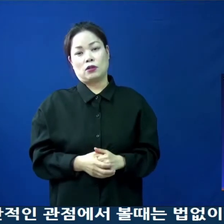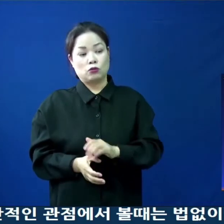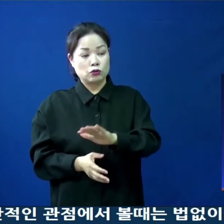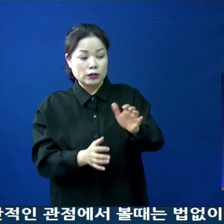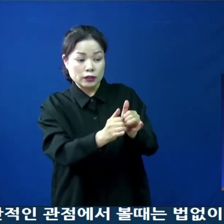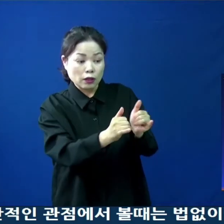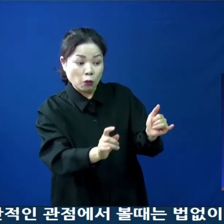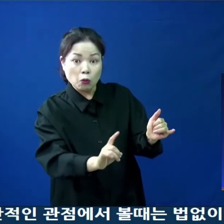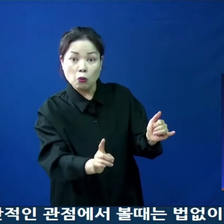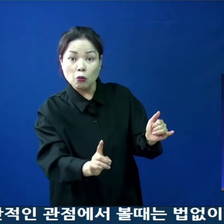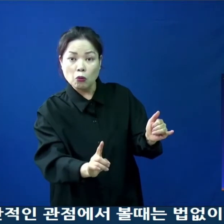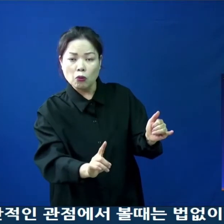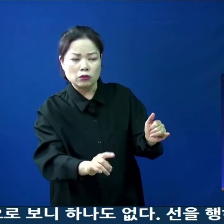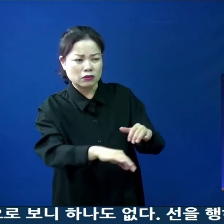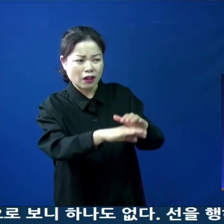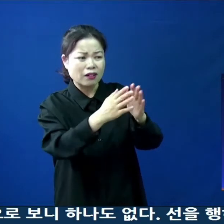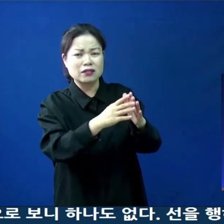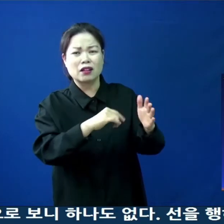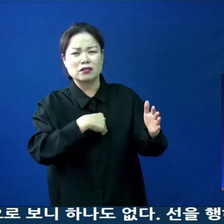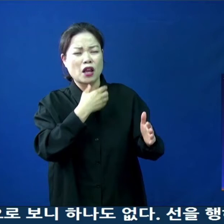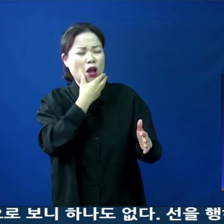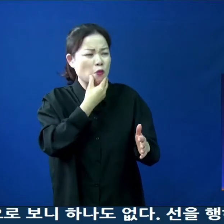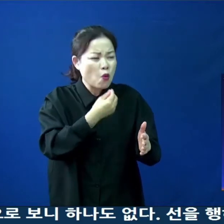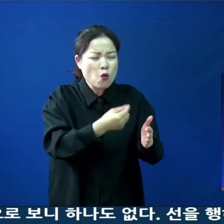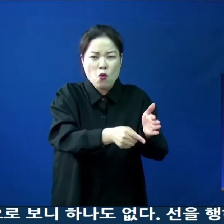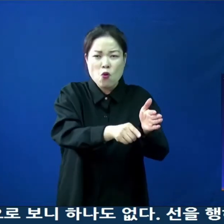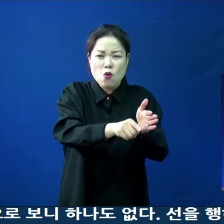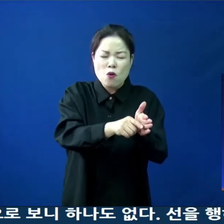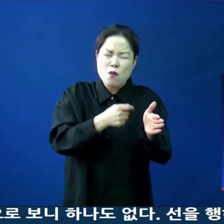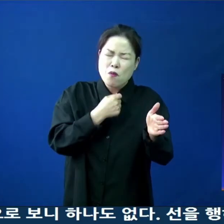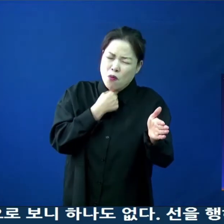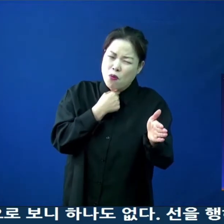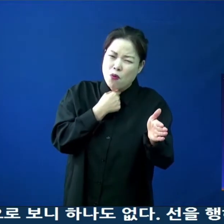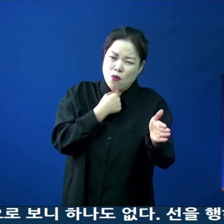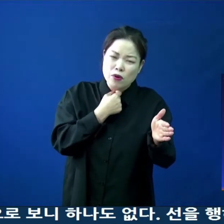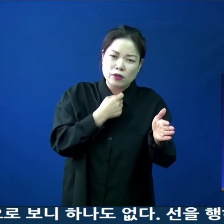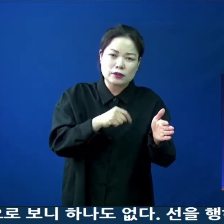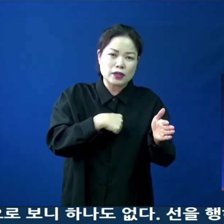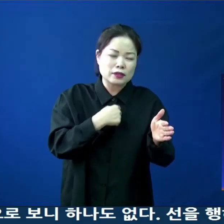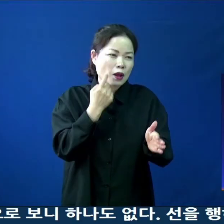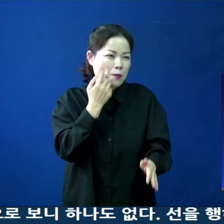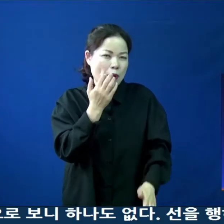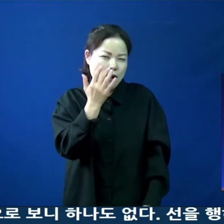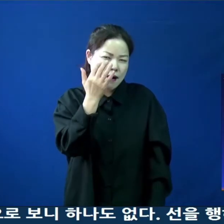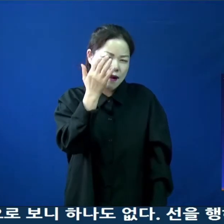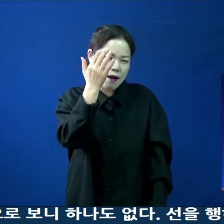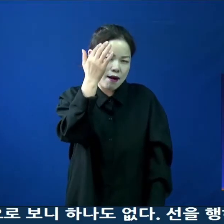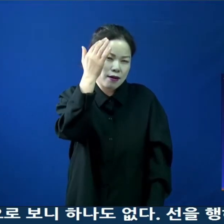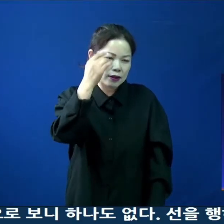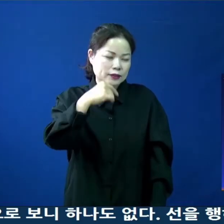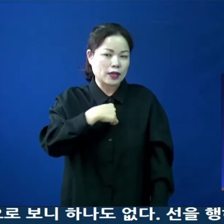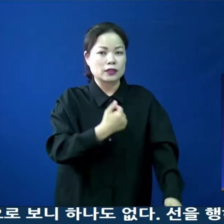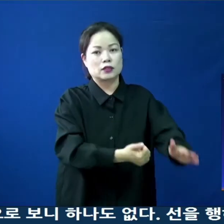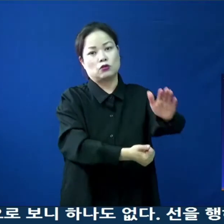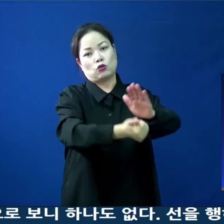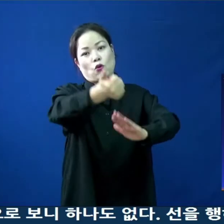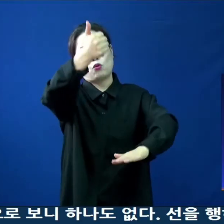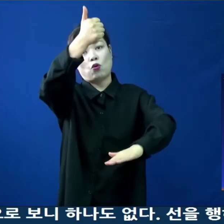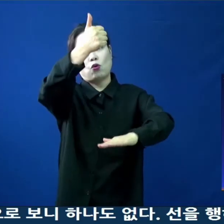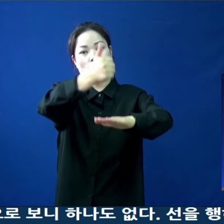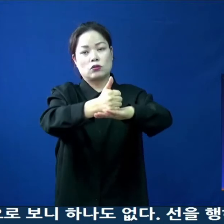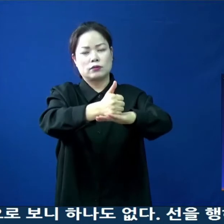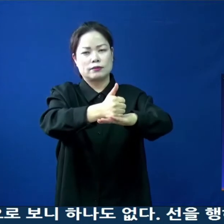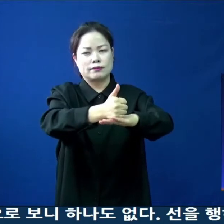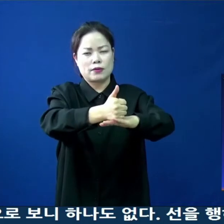우리네 인간들이 어떻습니까? 다 자신의 행복을 위해서, 자신의 영광을 위해서, 자신의 성공을 위해서